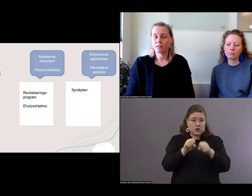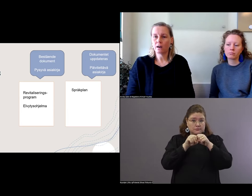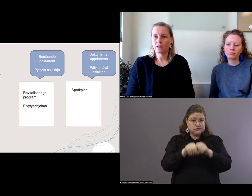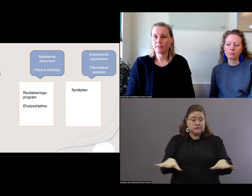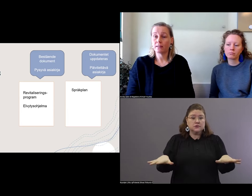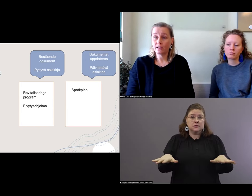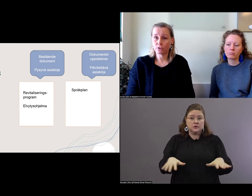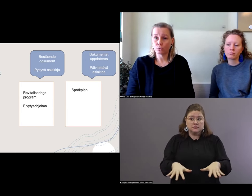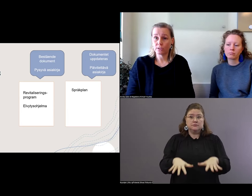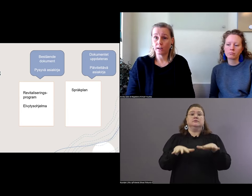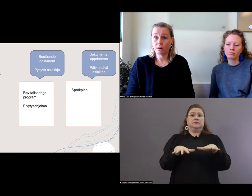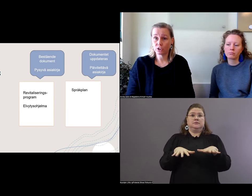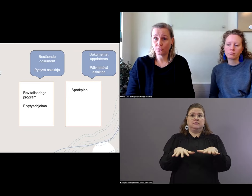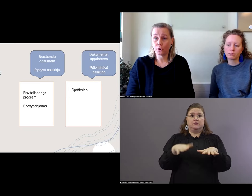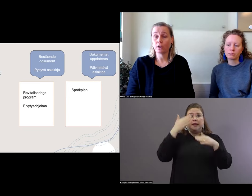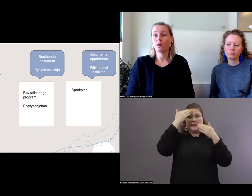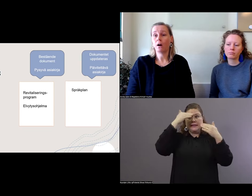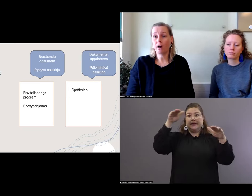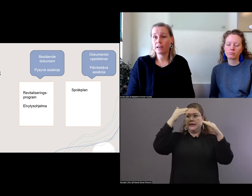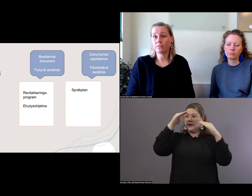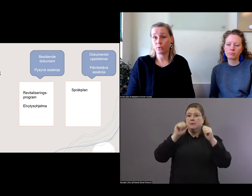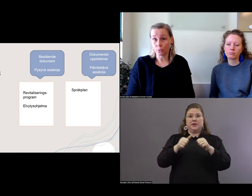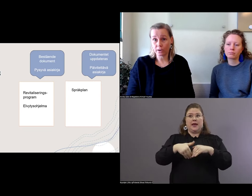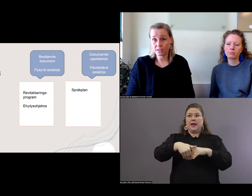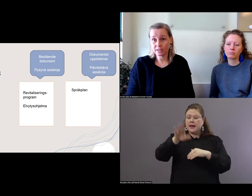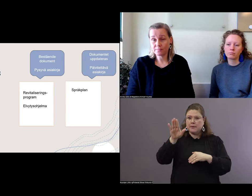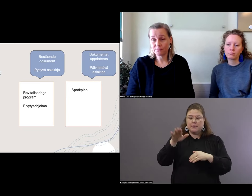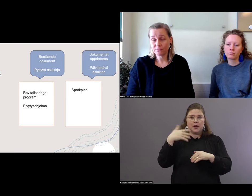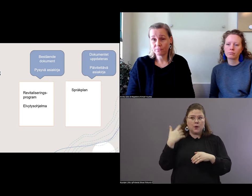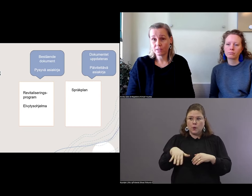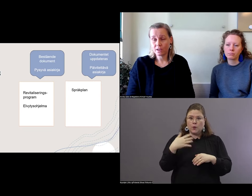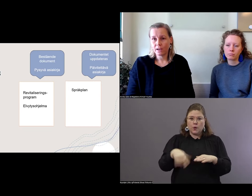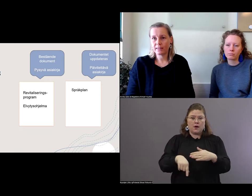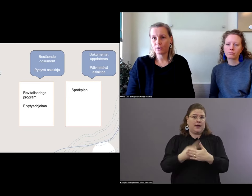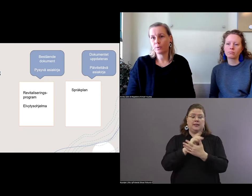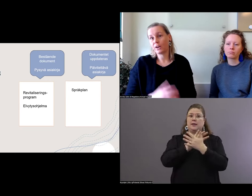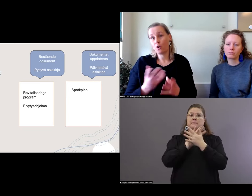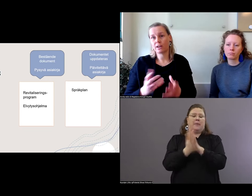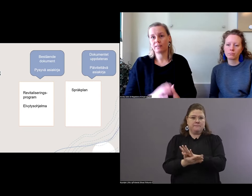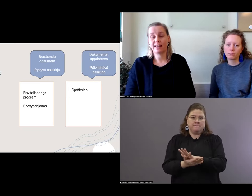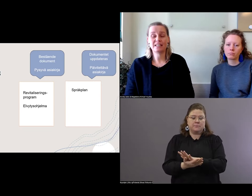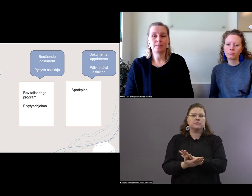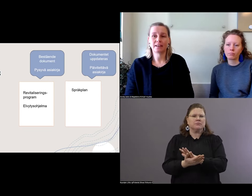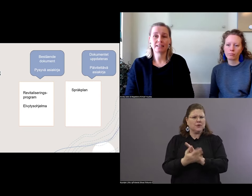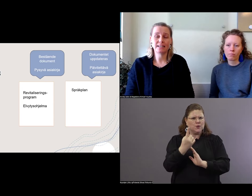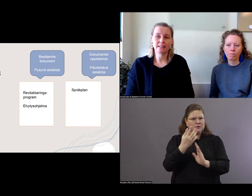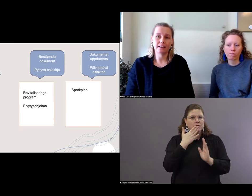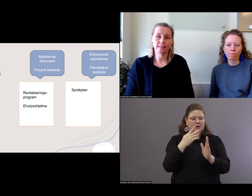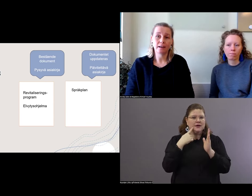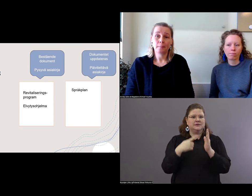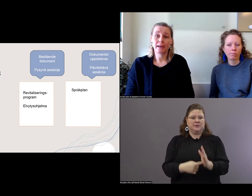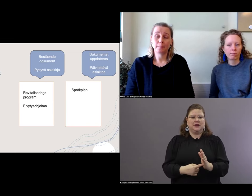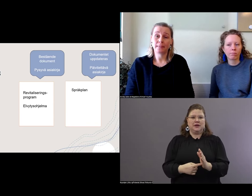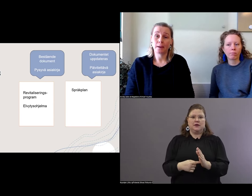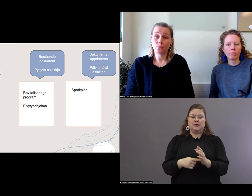yhtäkkiä tarve tiedotukselle kasvoi aivan hurjasti. Ja tämä on semmoinen konkreettinen esimerkki siitä,